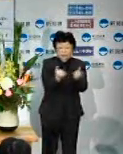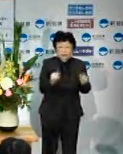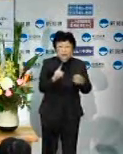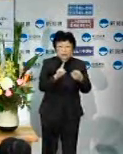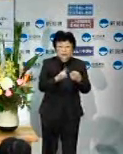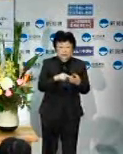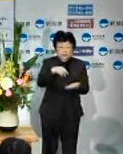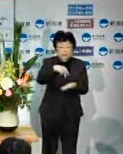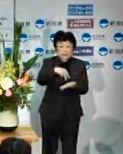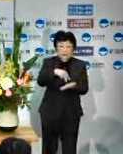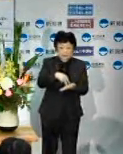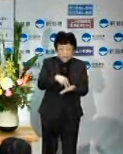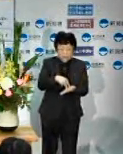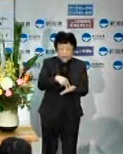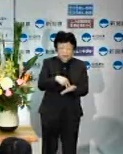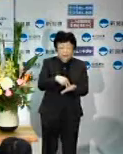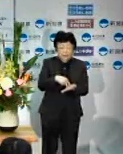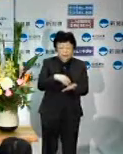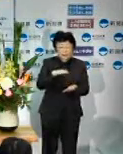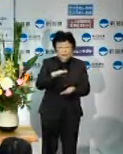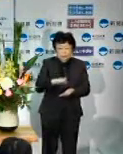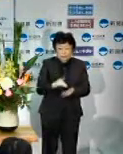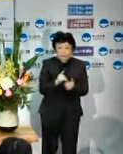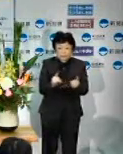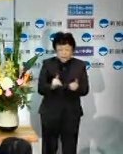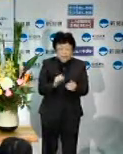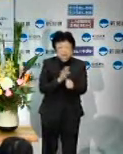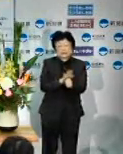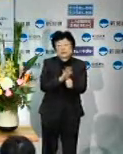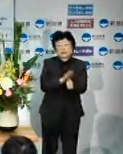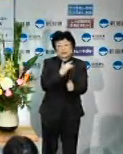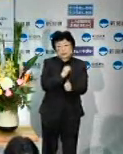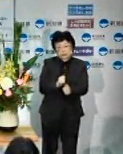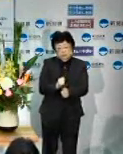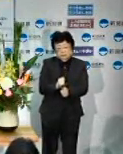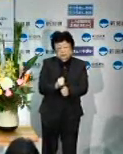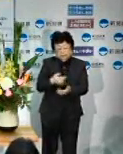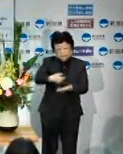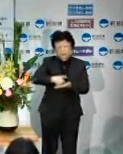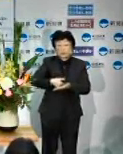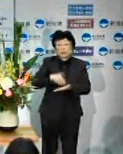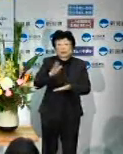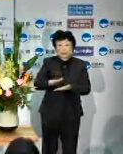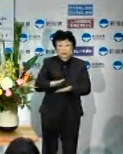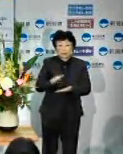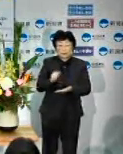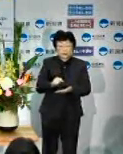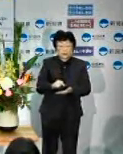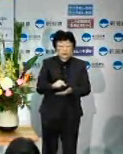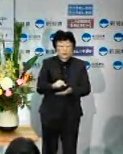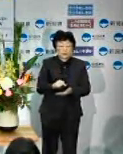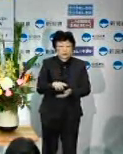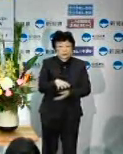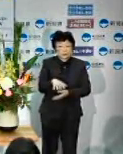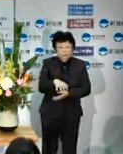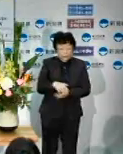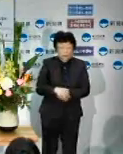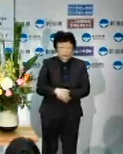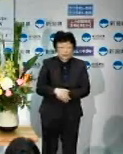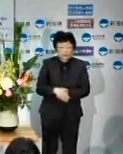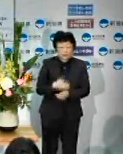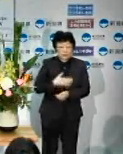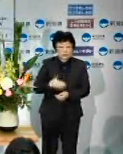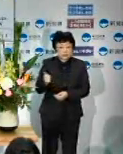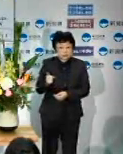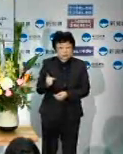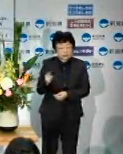への支援をぜひお願いしたいというふうに要請とありましたけれども、そういったところって知事の思いとしてこう予算を意